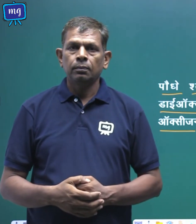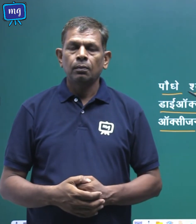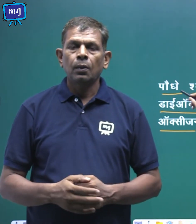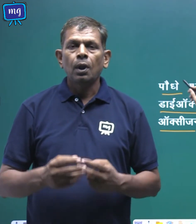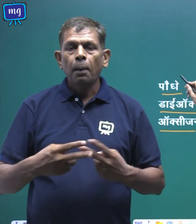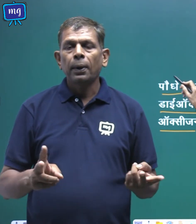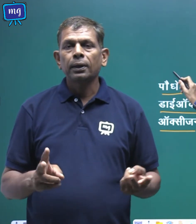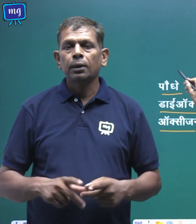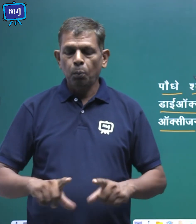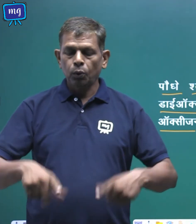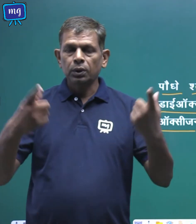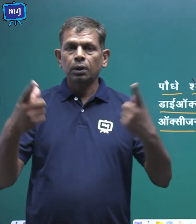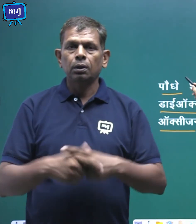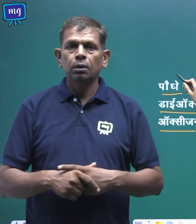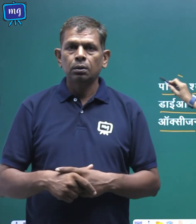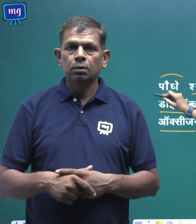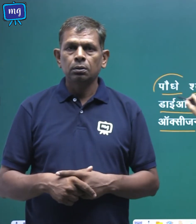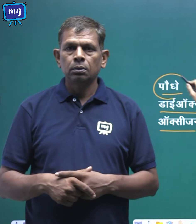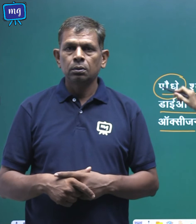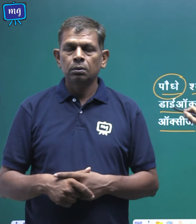जबकि पौधे